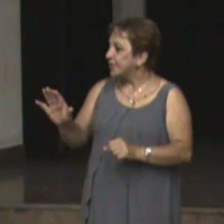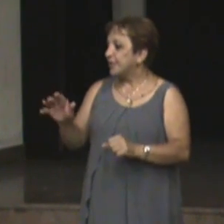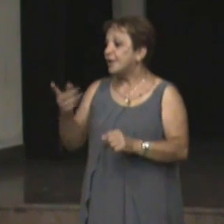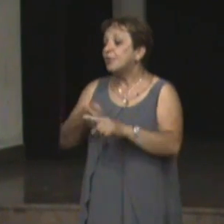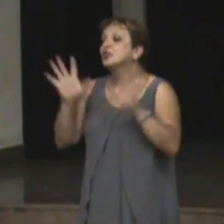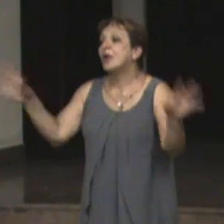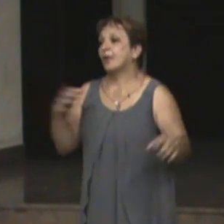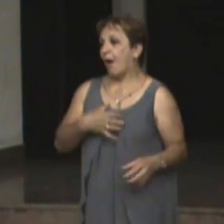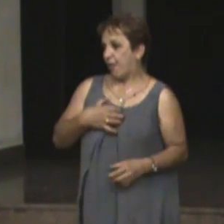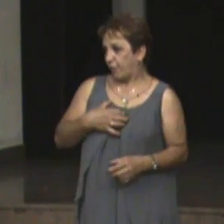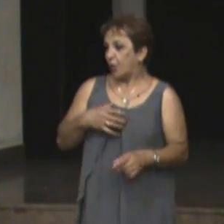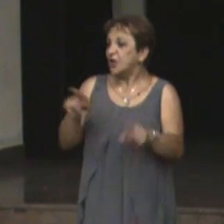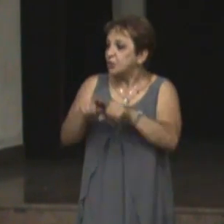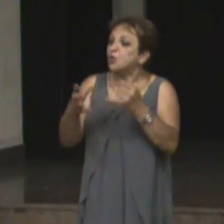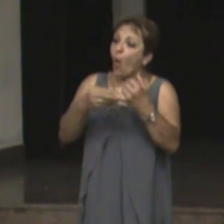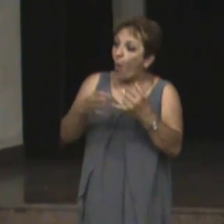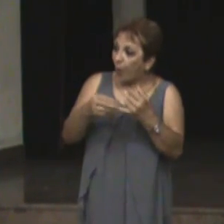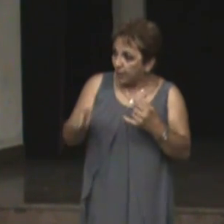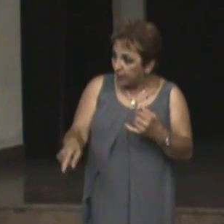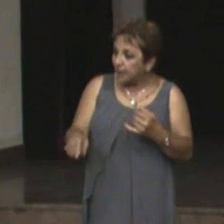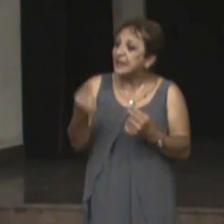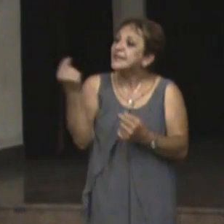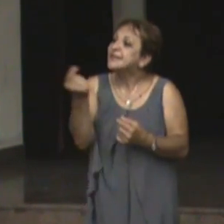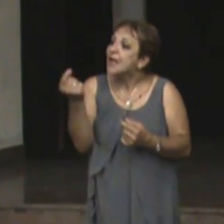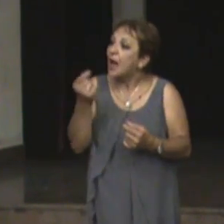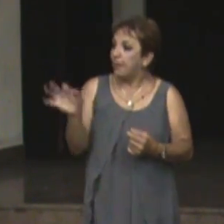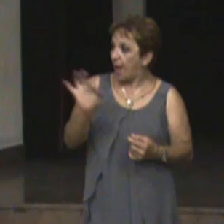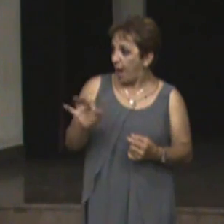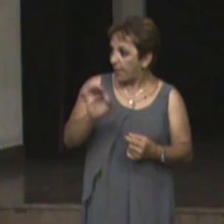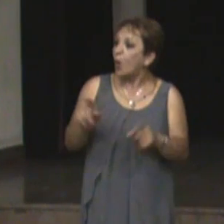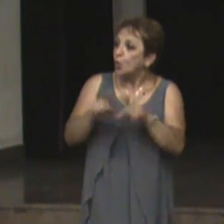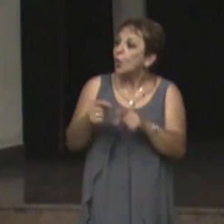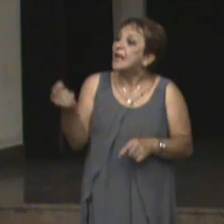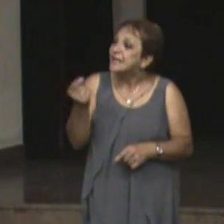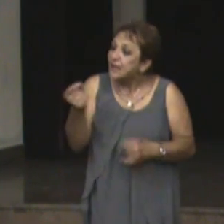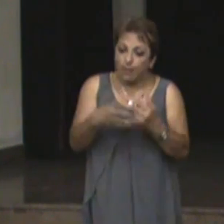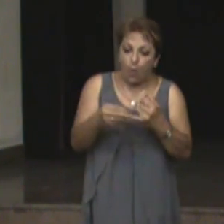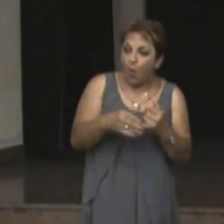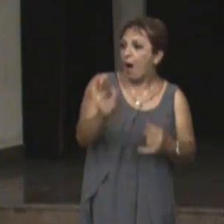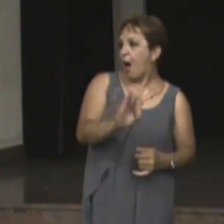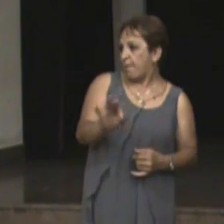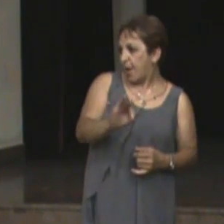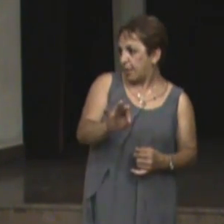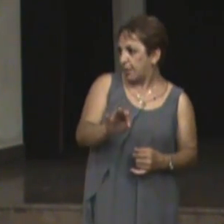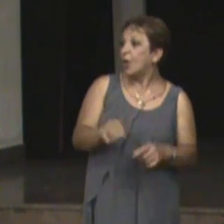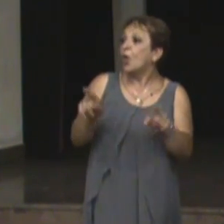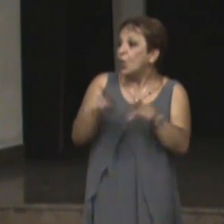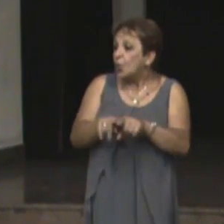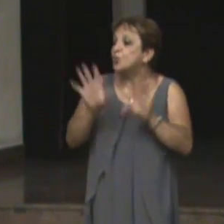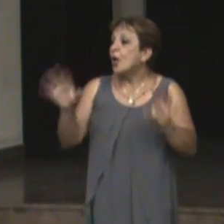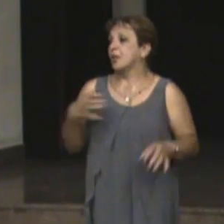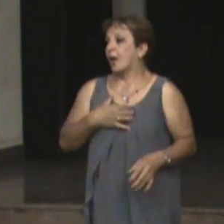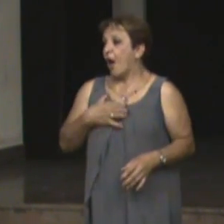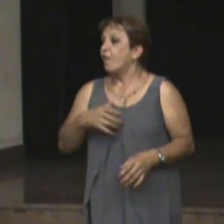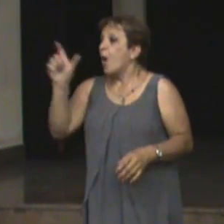Կարևոր է, ինչպես հողը սերմի համար, այնպես է սերմը հողի համար, ինչպես որ կարևոր